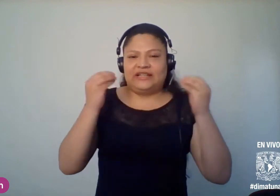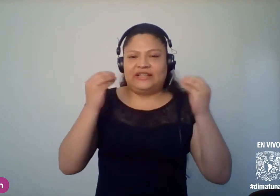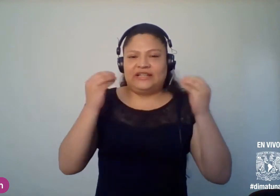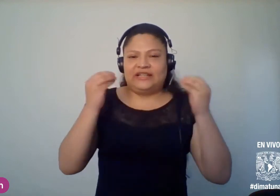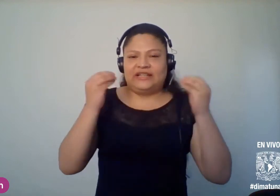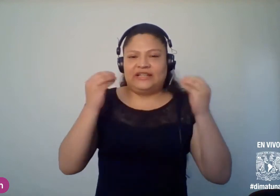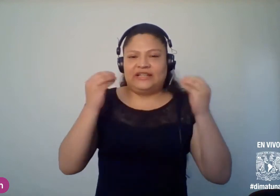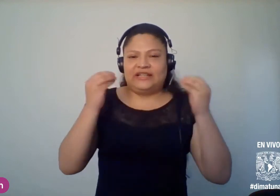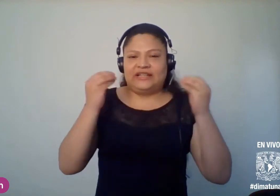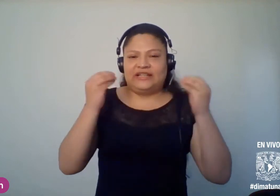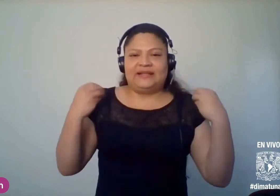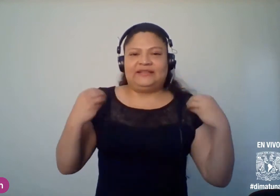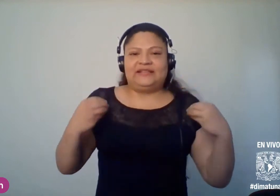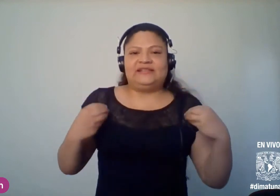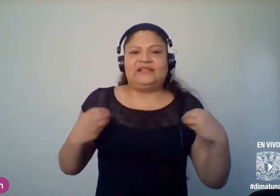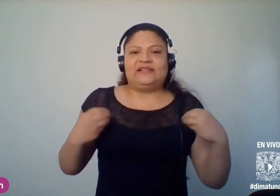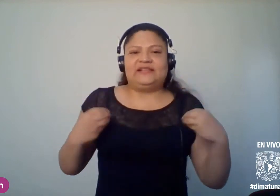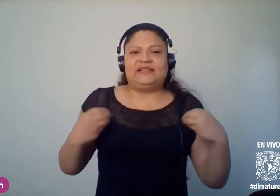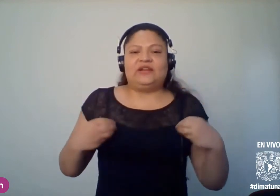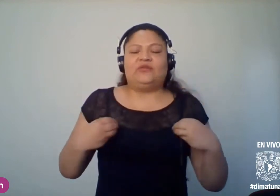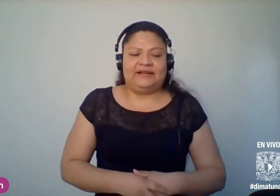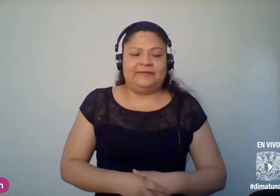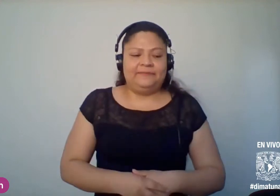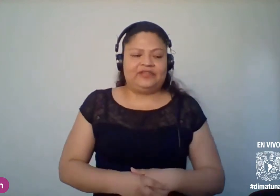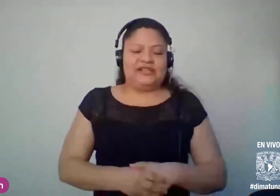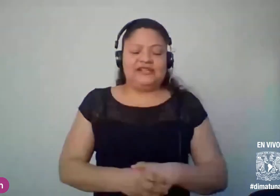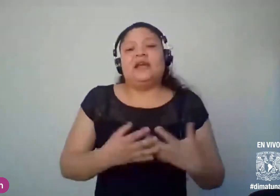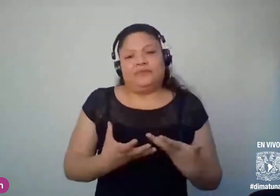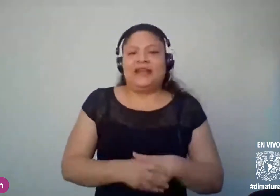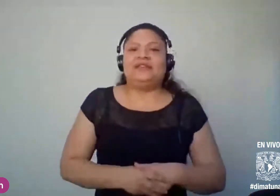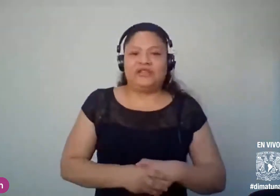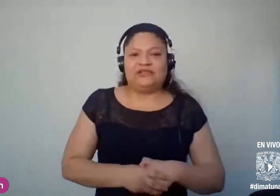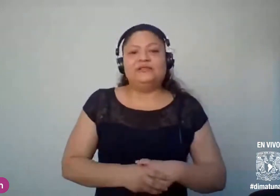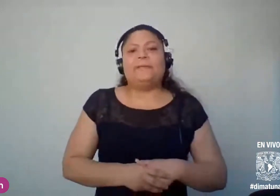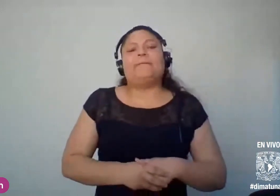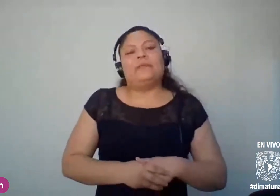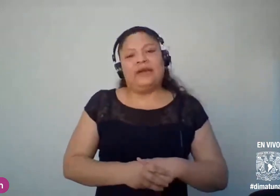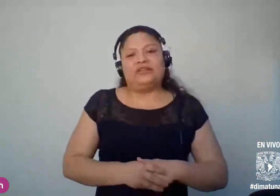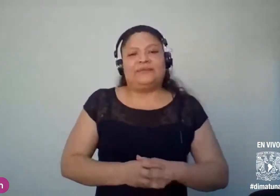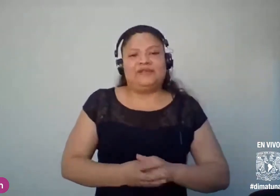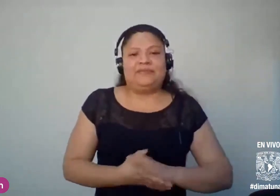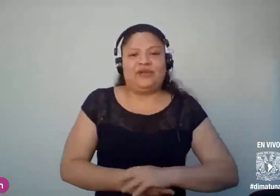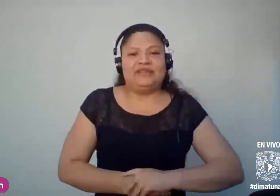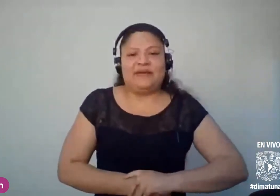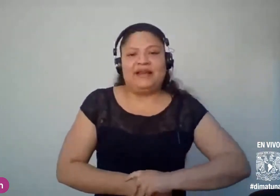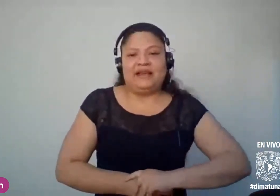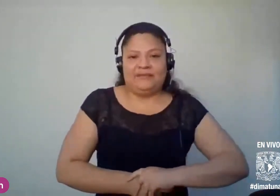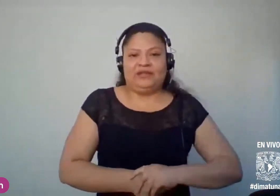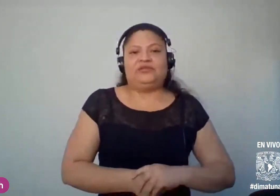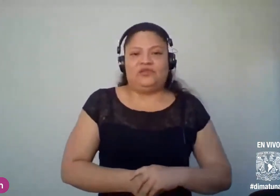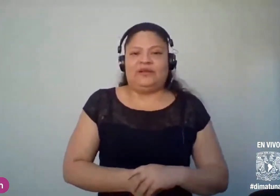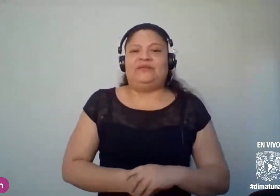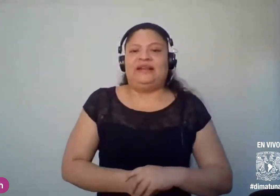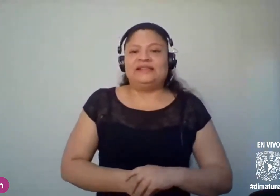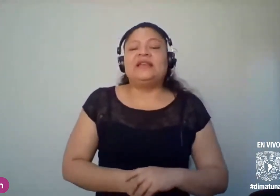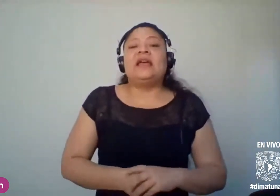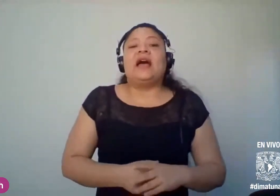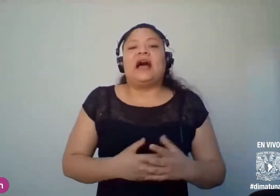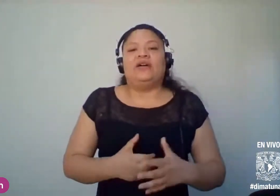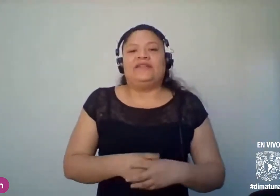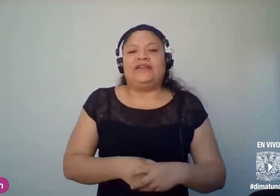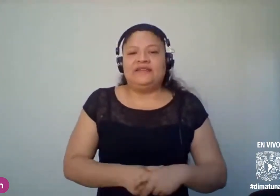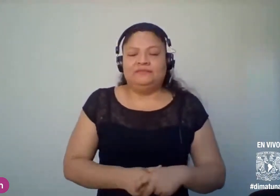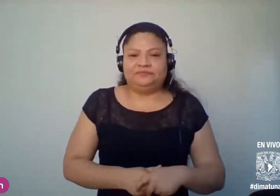otras cuerpo para expresar. Entonces, generalmente son los gestos, pero también se pueden llamar elementos no